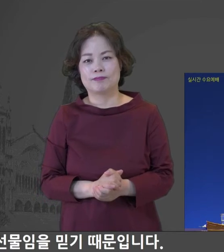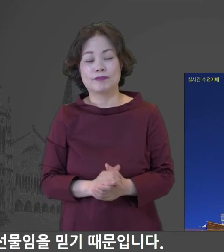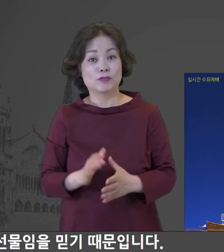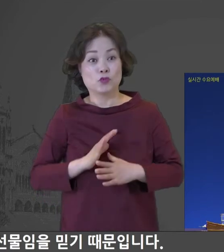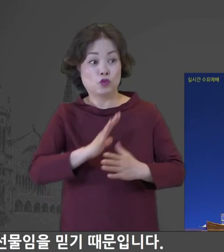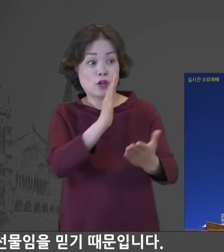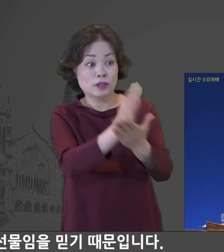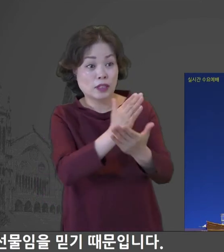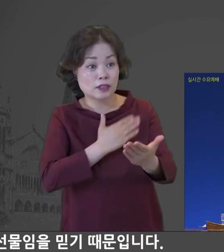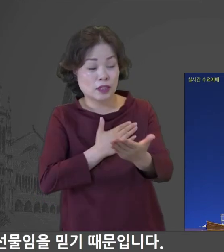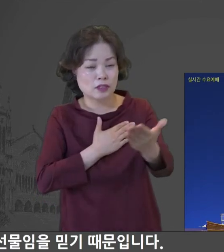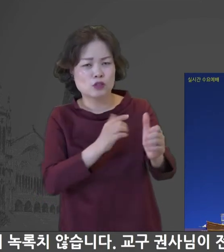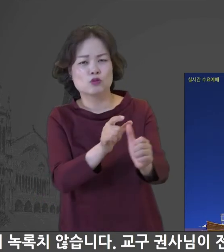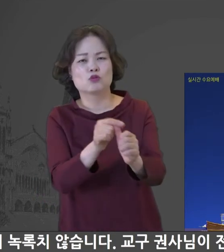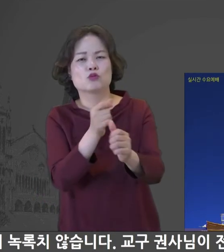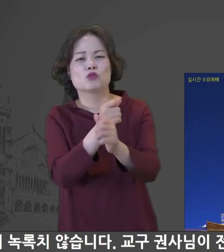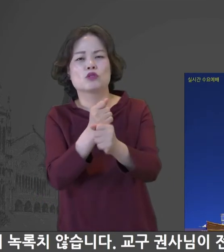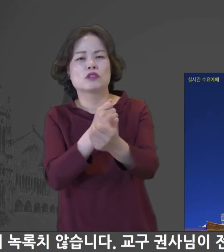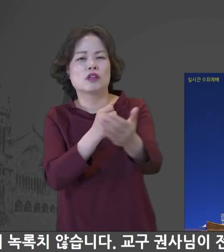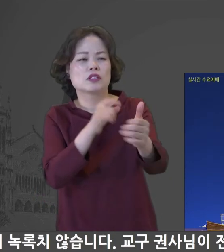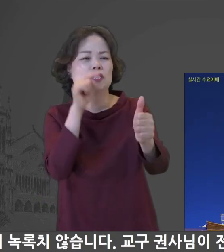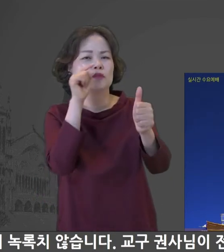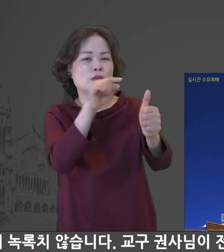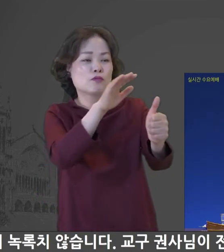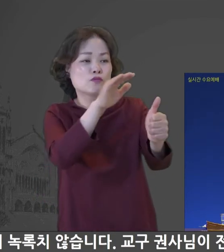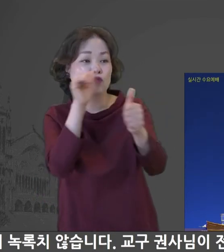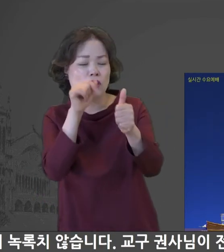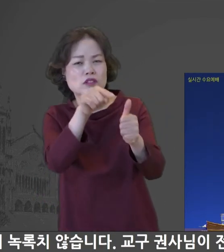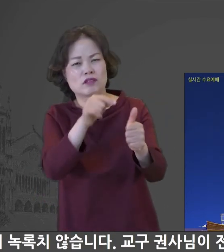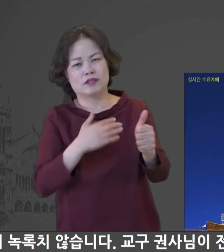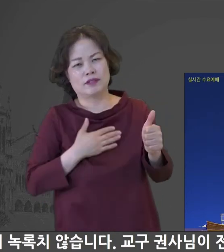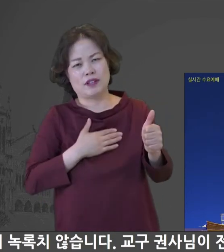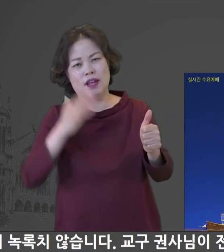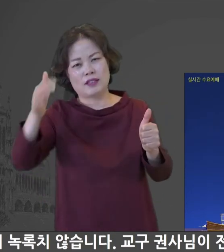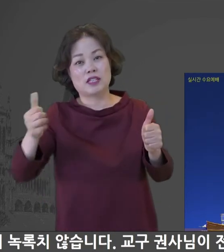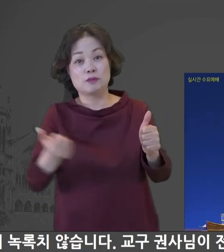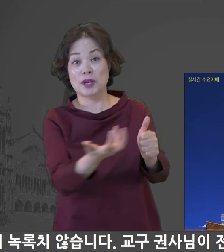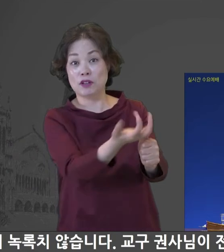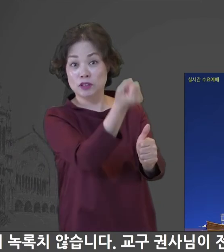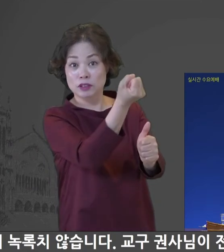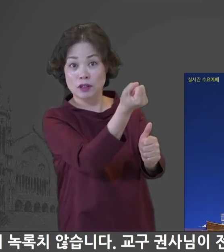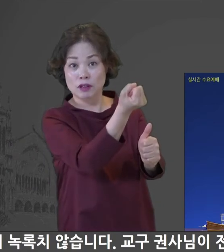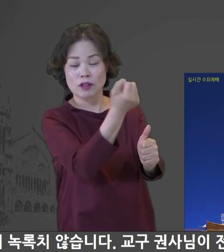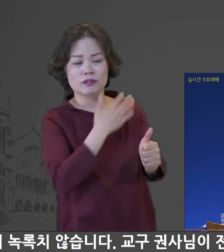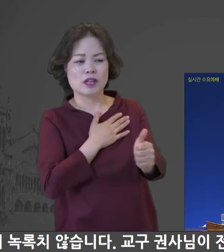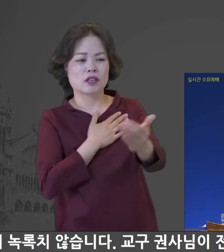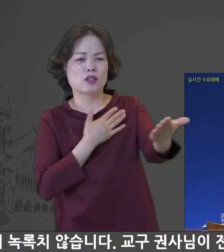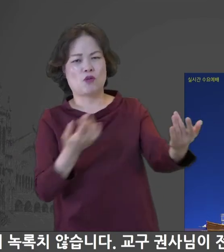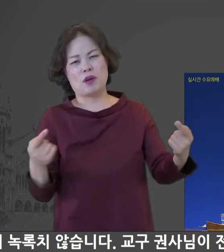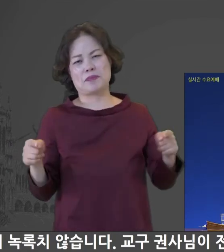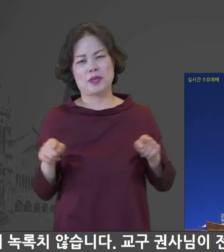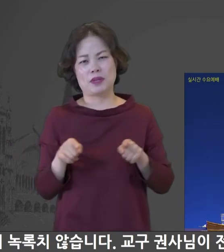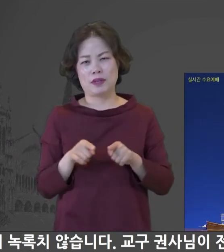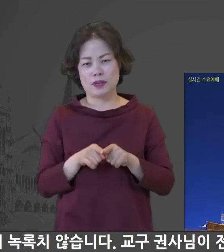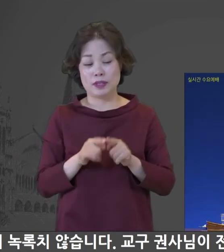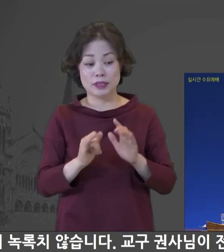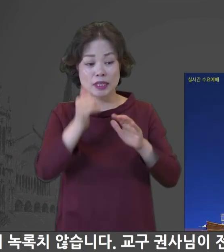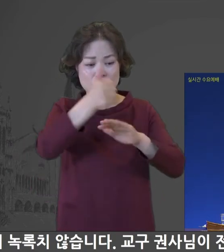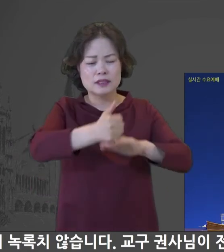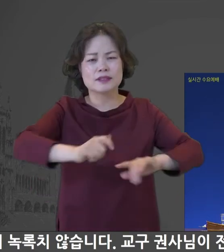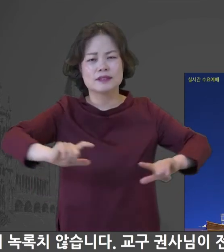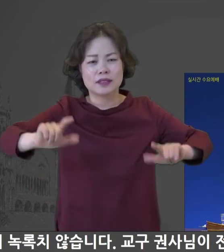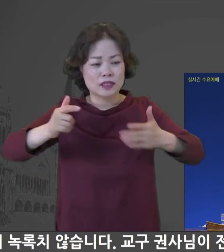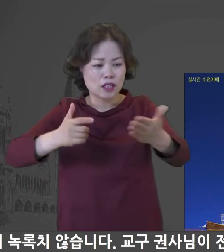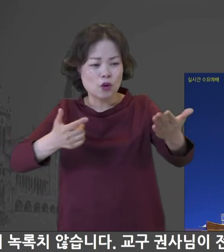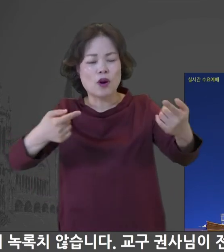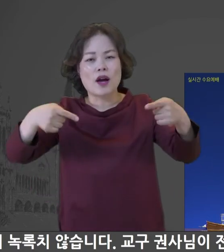두려워하지 말라. 내가 너를 구속하였고 내가 너를 지명하여 불러나니 너는 내 것이라. 내가 너와 함께한다. 세상 끝날 때까지